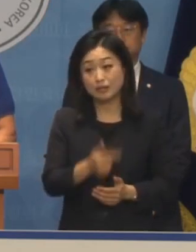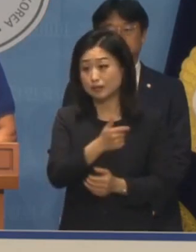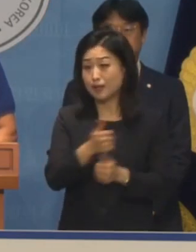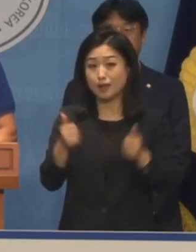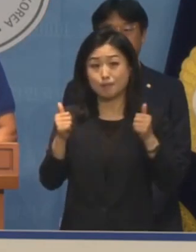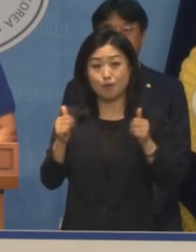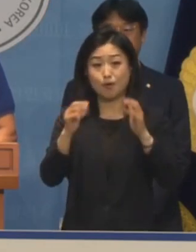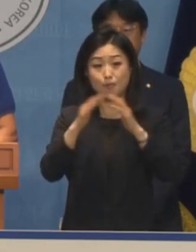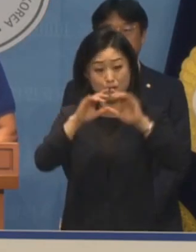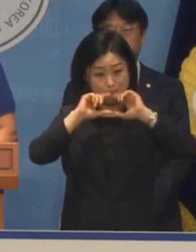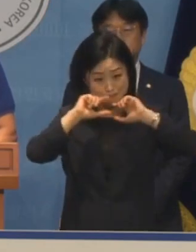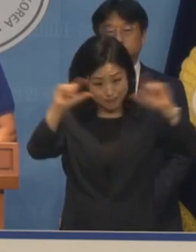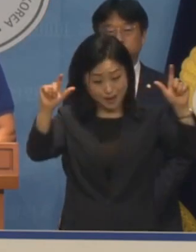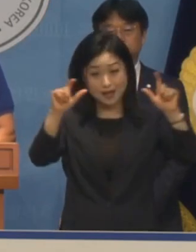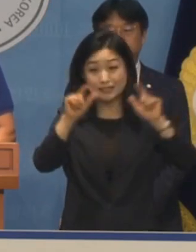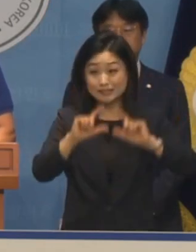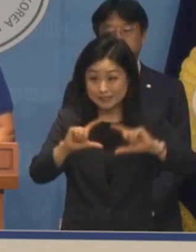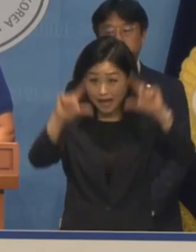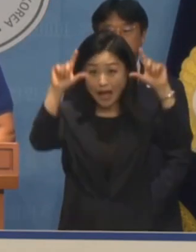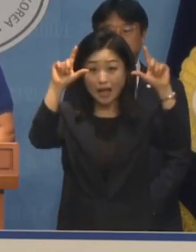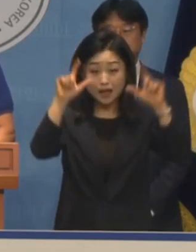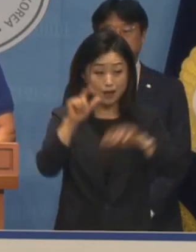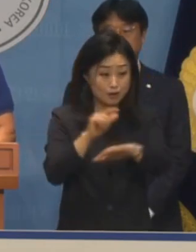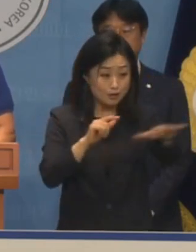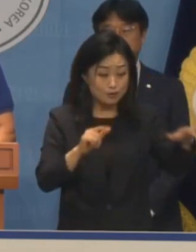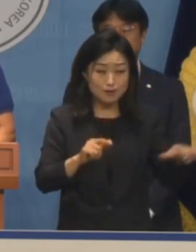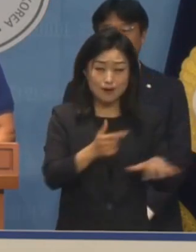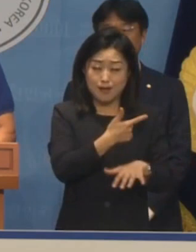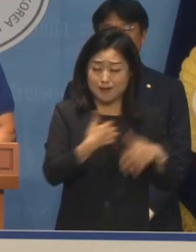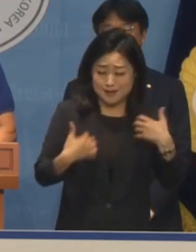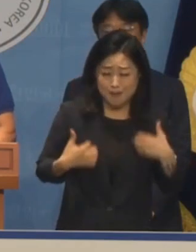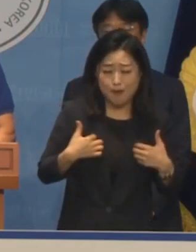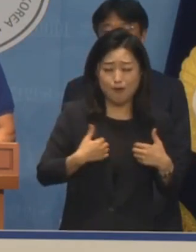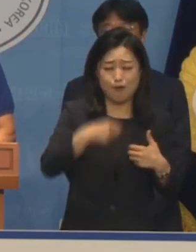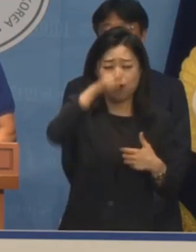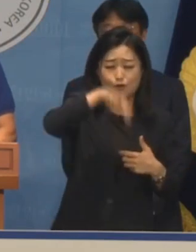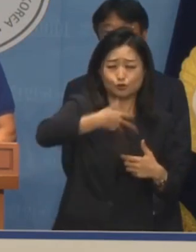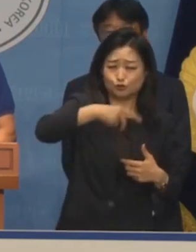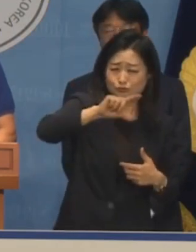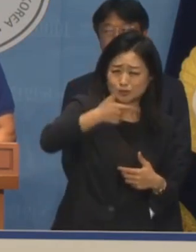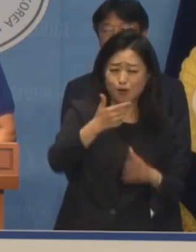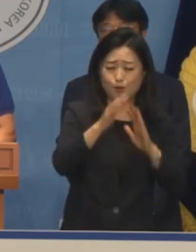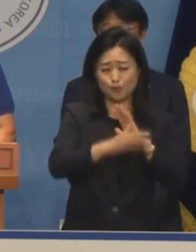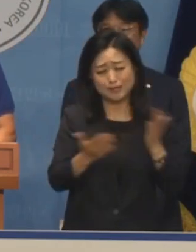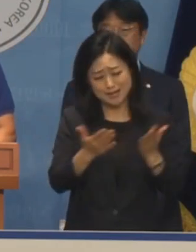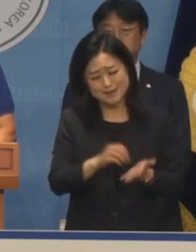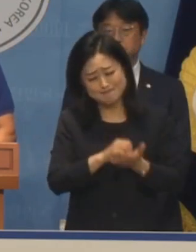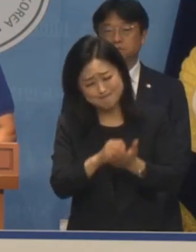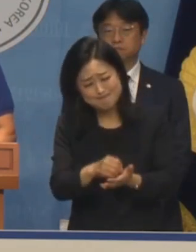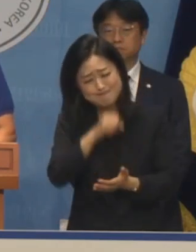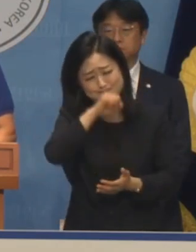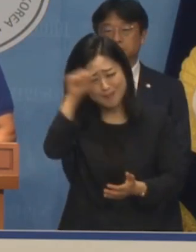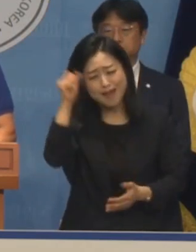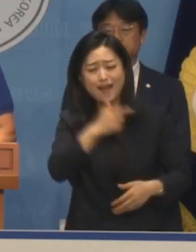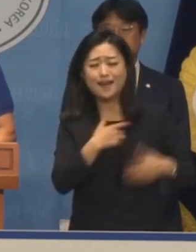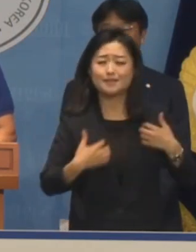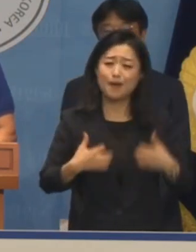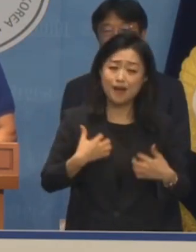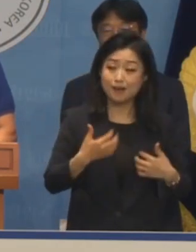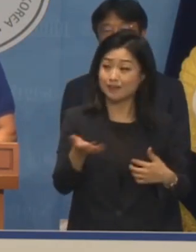판결에 판결하는 그 순간 동지들은 거기서 일을 하고 정규적으로 일할 것이라 했습니다